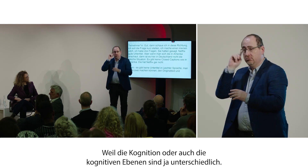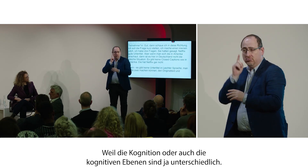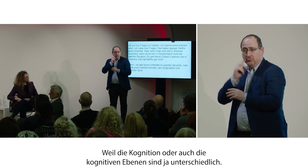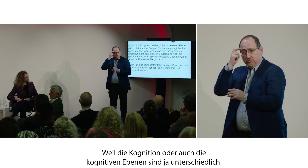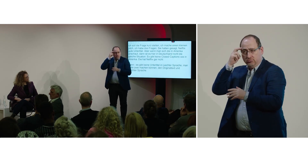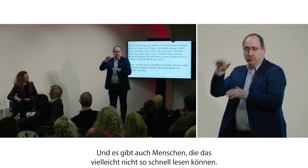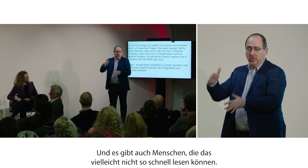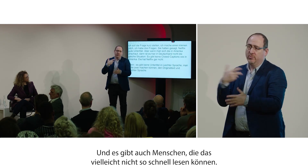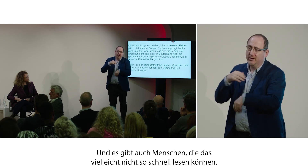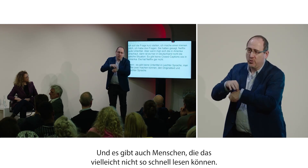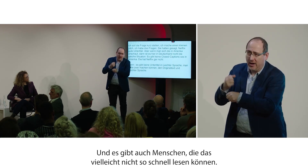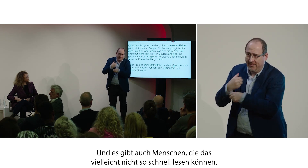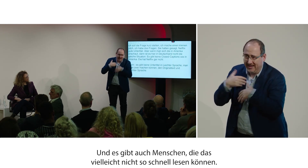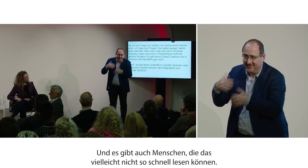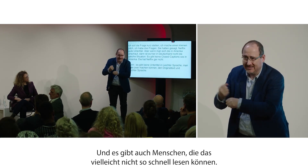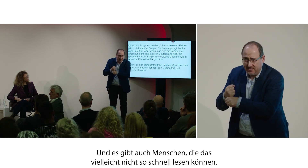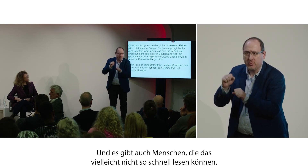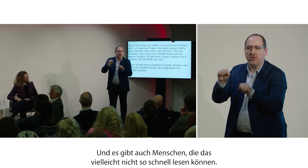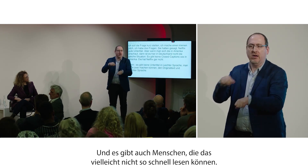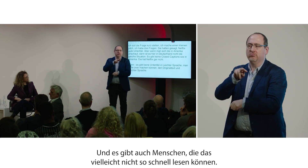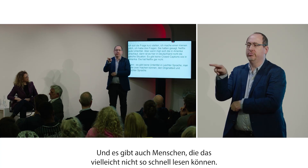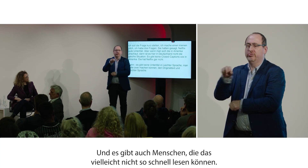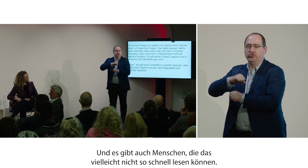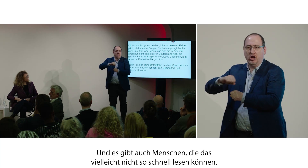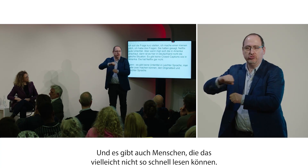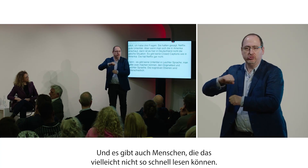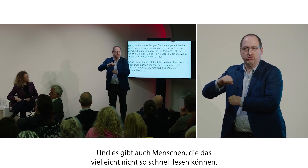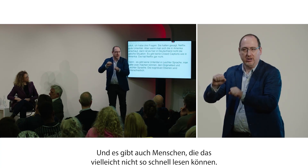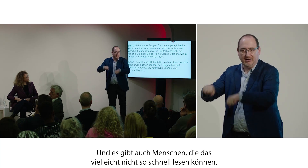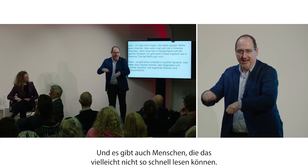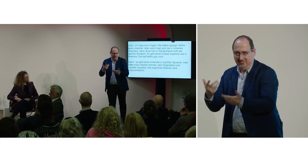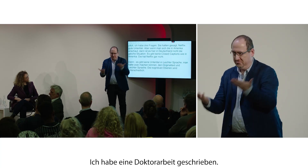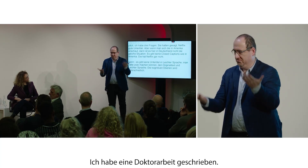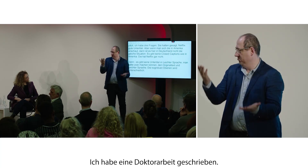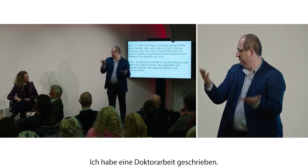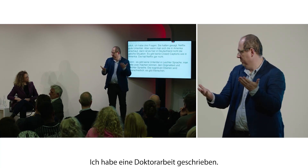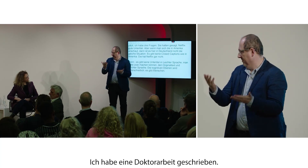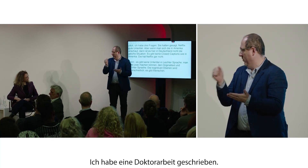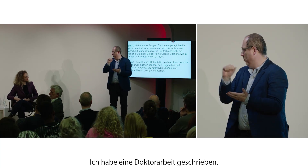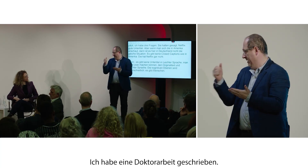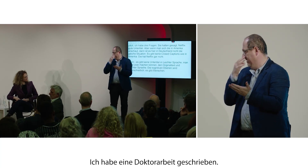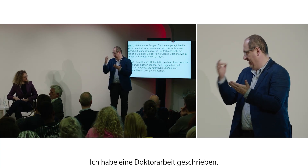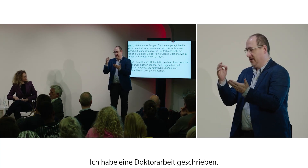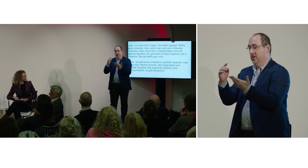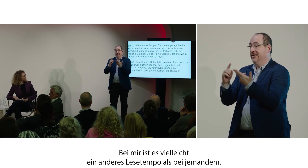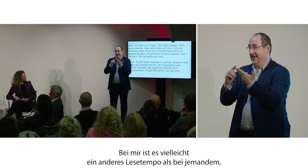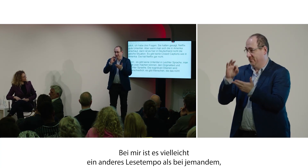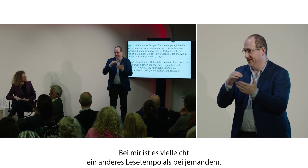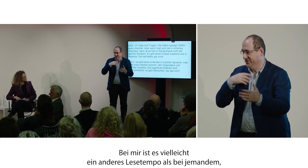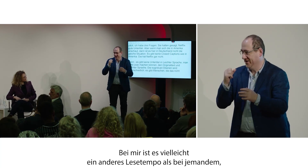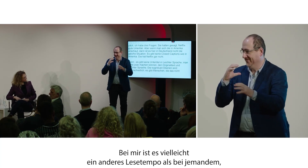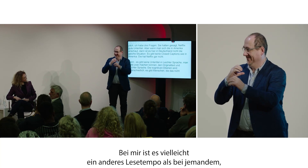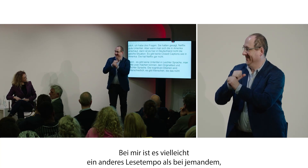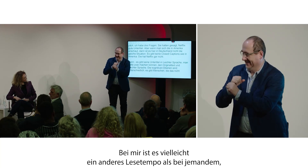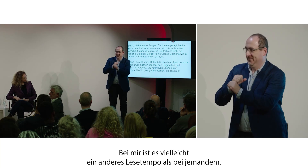sind ja auch unterschiedlich. Und es gibt auch Menschen, die sozusagen das vielleicht nicht so schnell lesen können. Ich habe jetzt eine Doktorarbeit geschrieben, bei mir ist das vielleicht